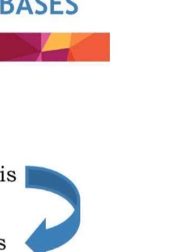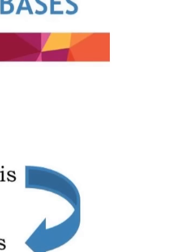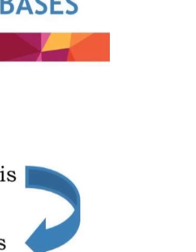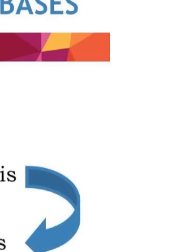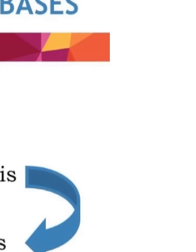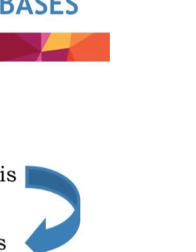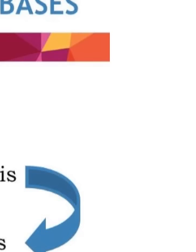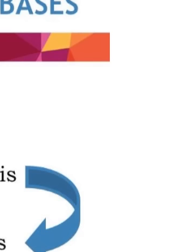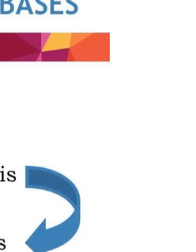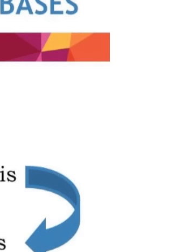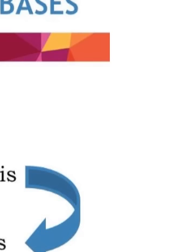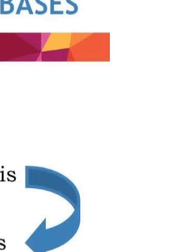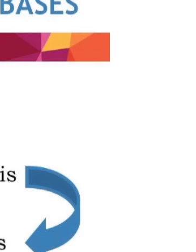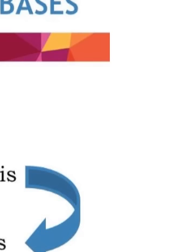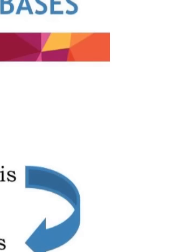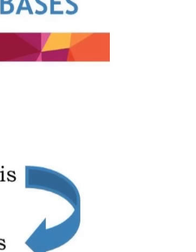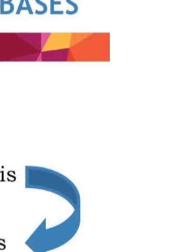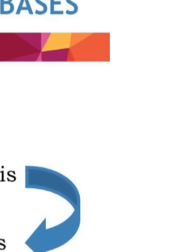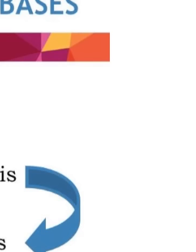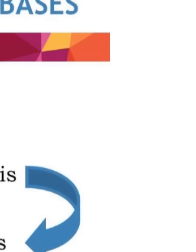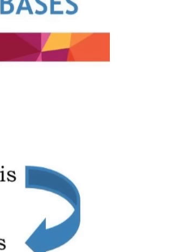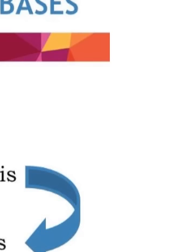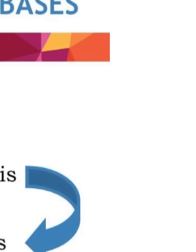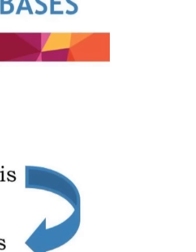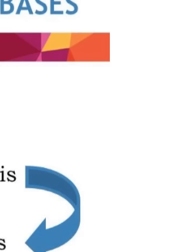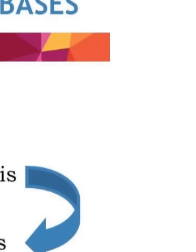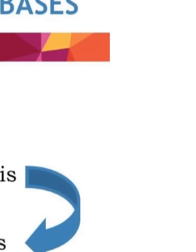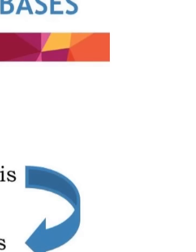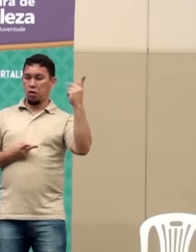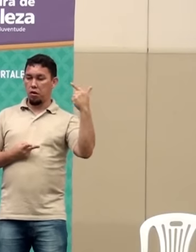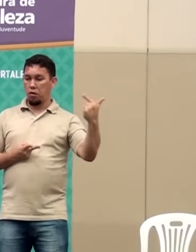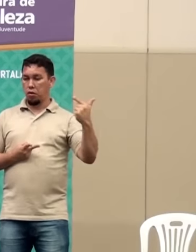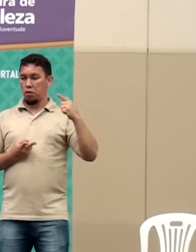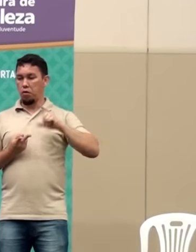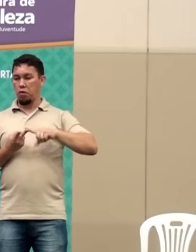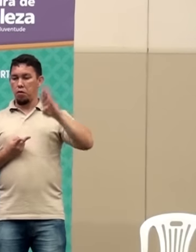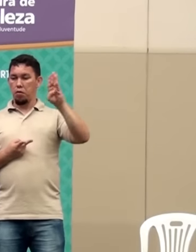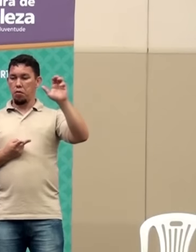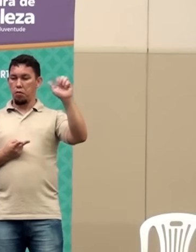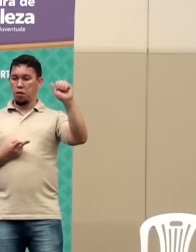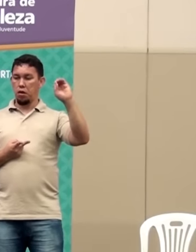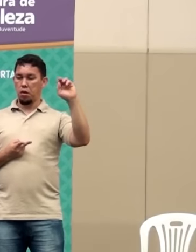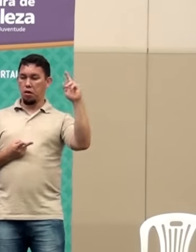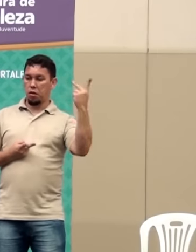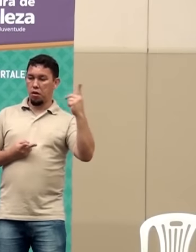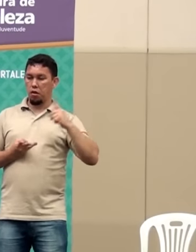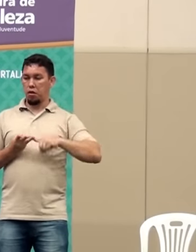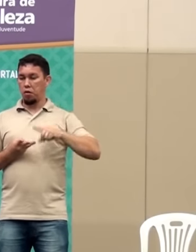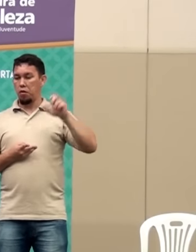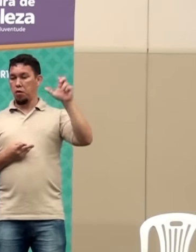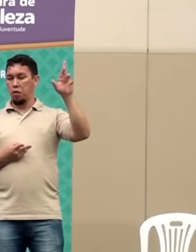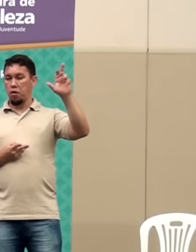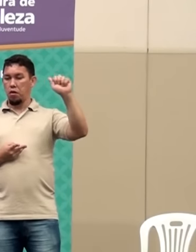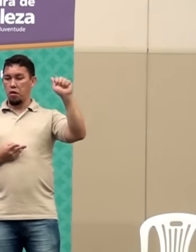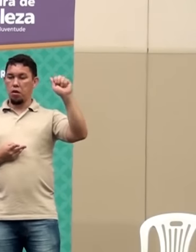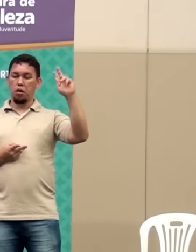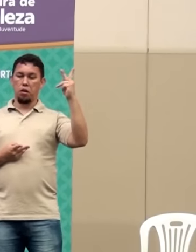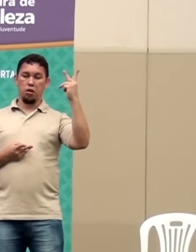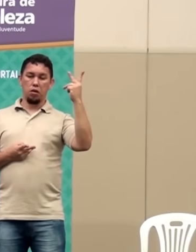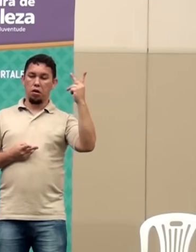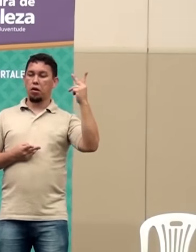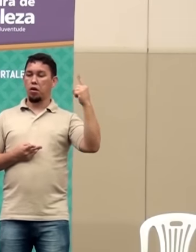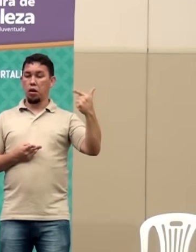de estrôncio, o hidróxido de bário e o hidróxido de rádio, tá? Todas essas bases são parcialmente